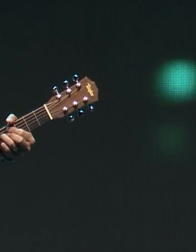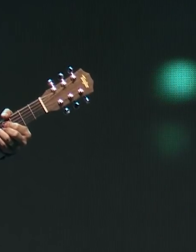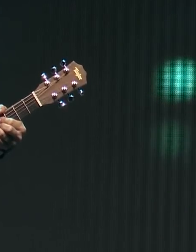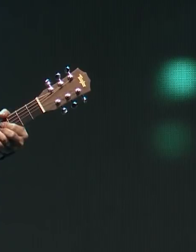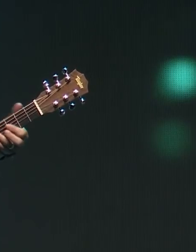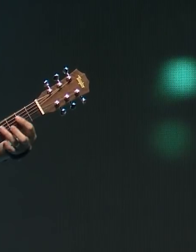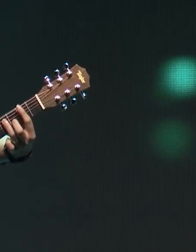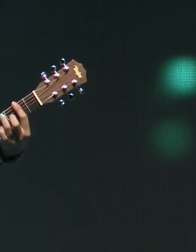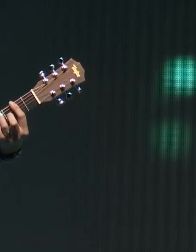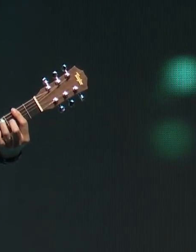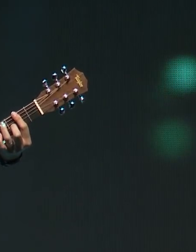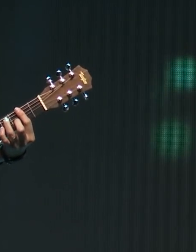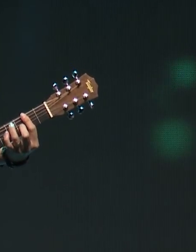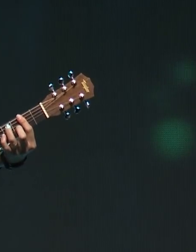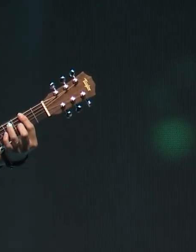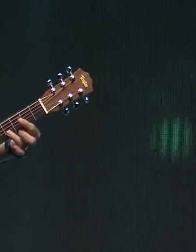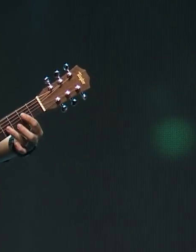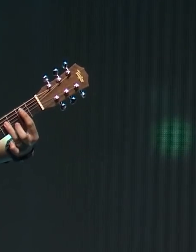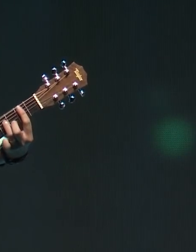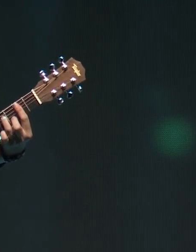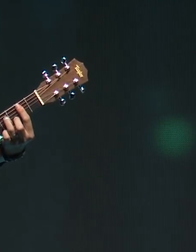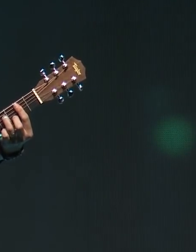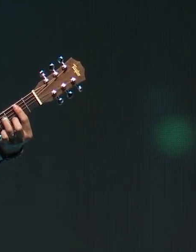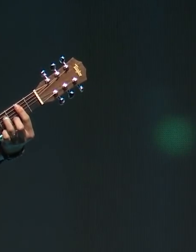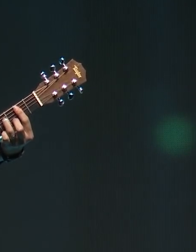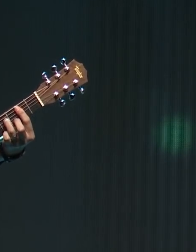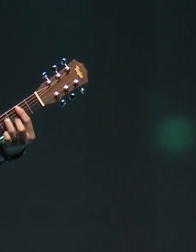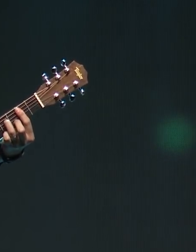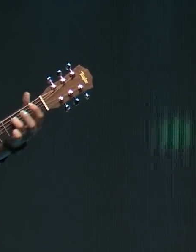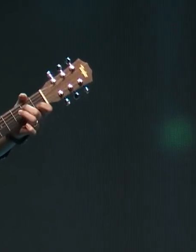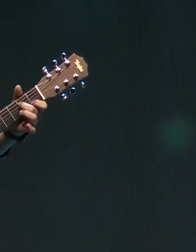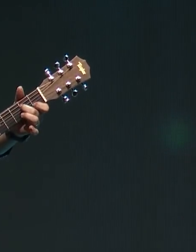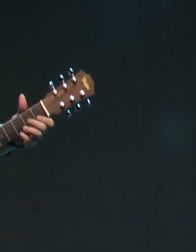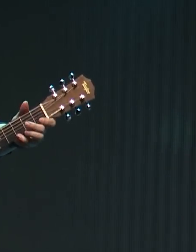tapi jemahan yang ubahkanku.